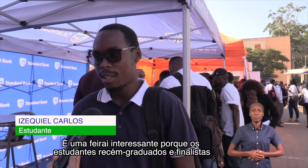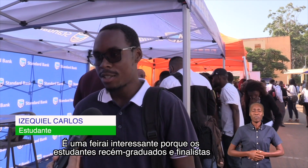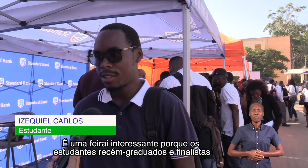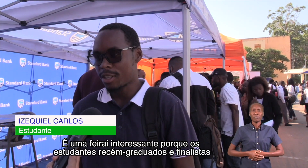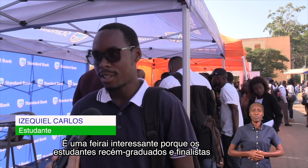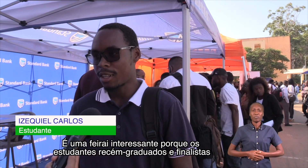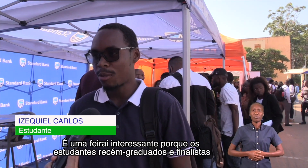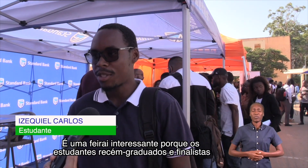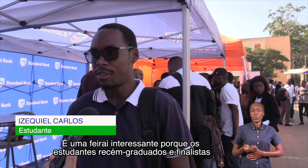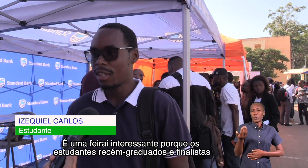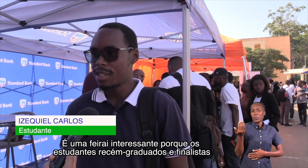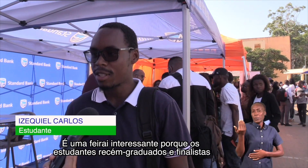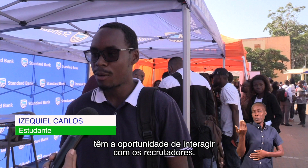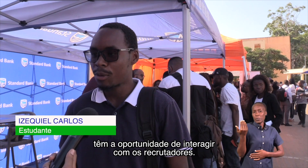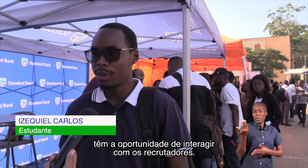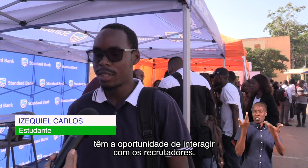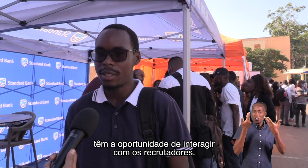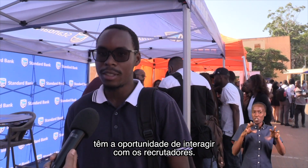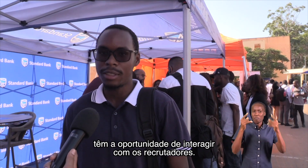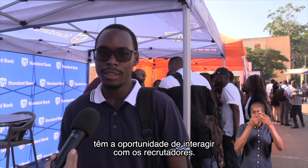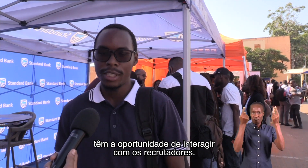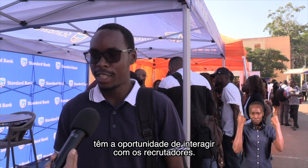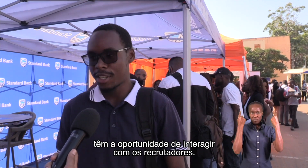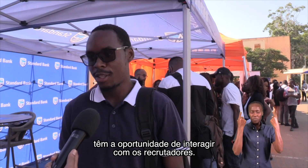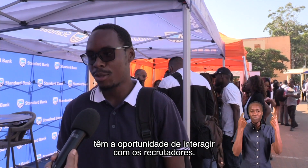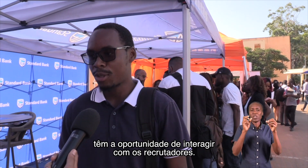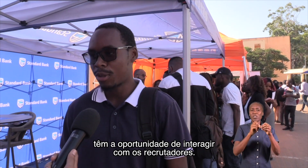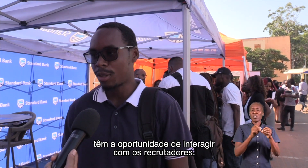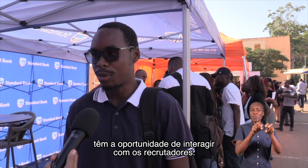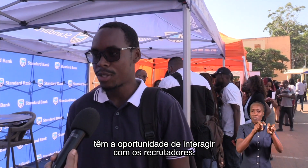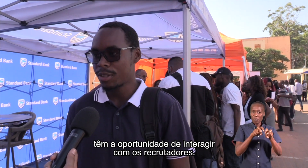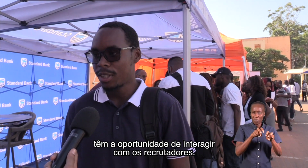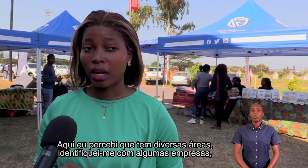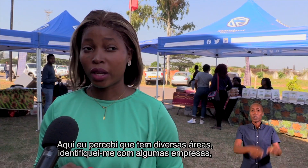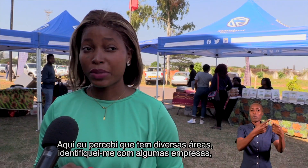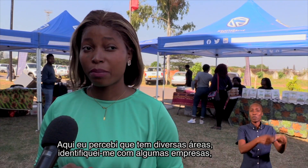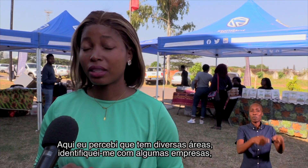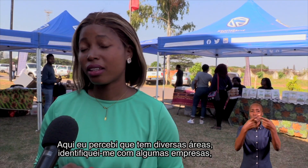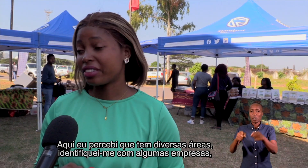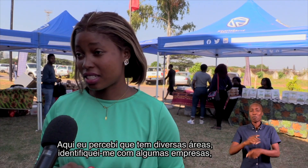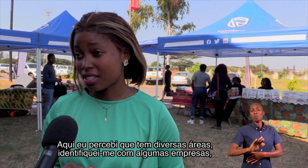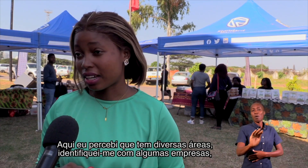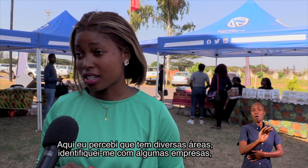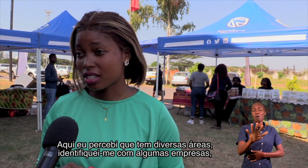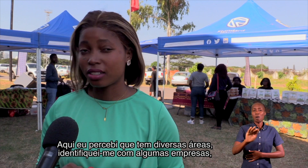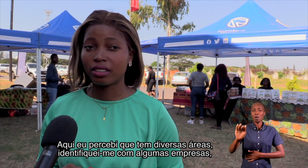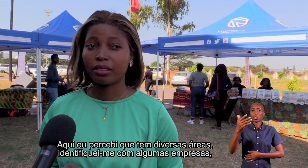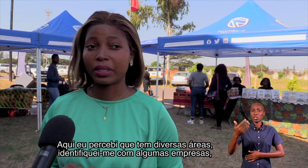estudantes recém-graduados, finalistas, têm a oportunidade de interagir com os recrutadores. Aqui eu percebi que tem diversas áreas. Por